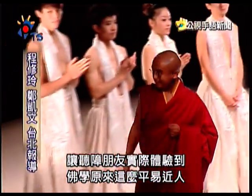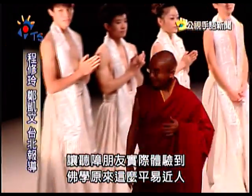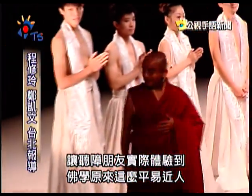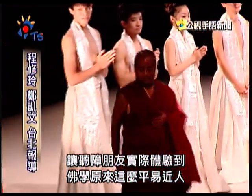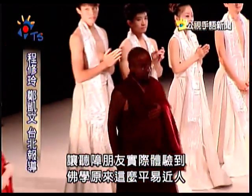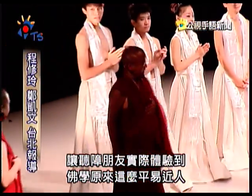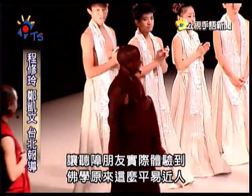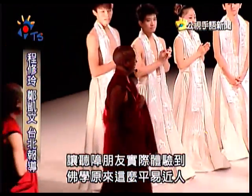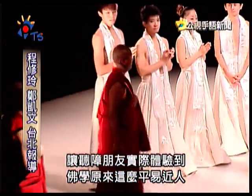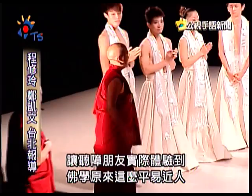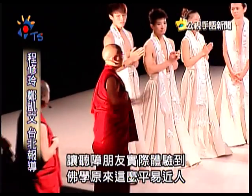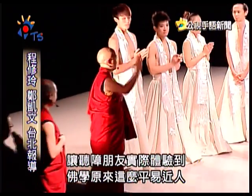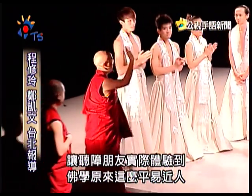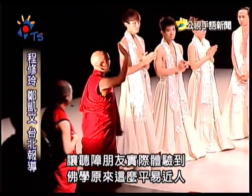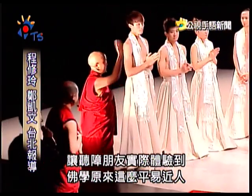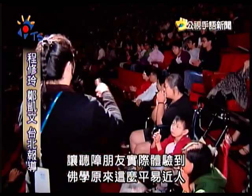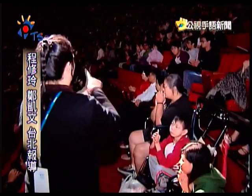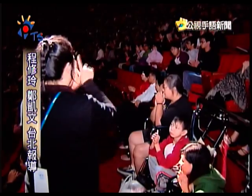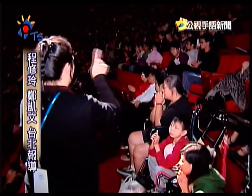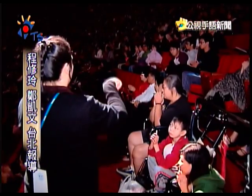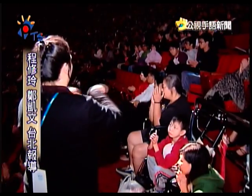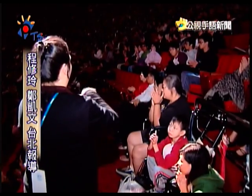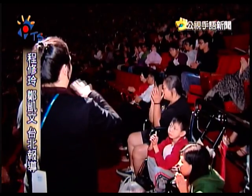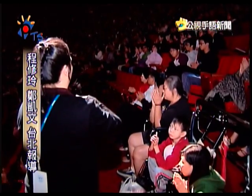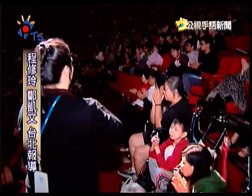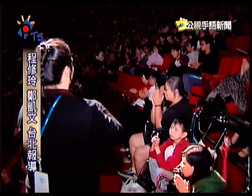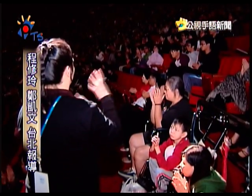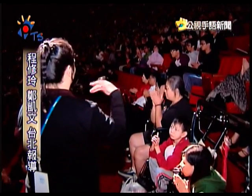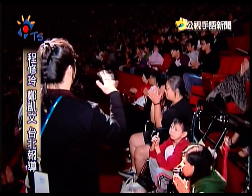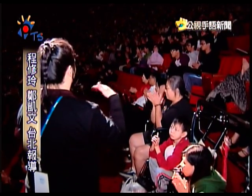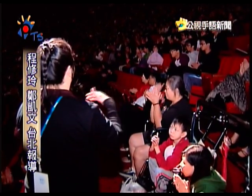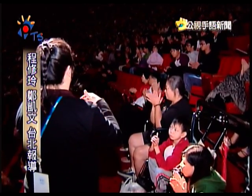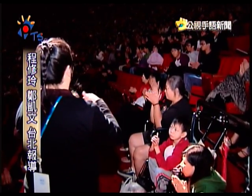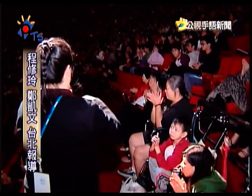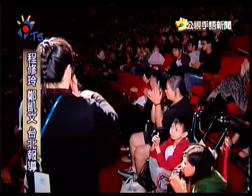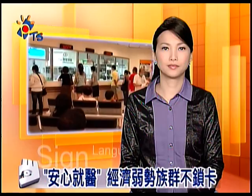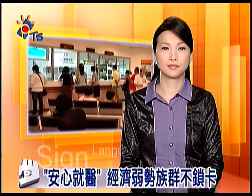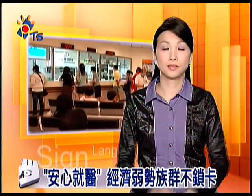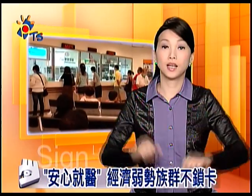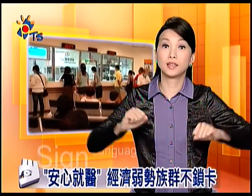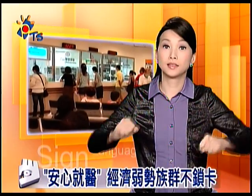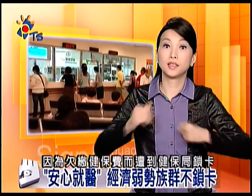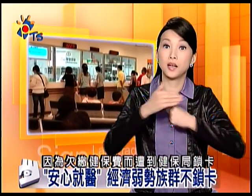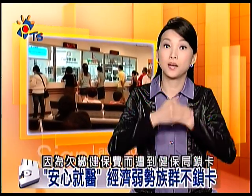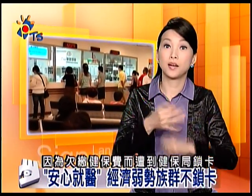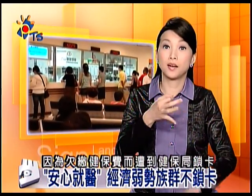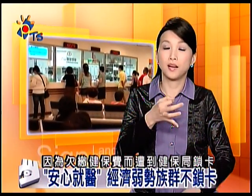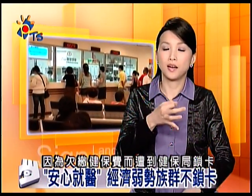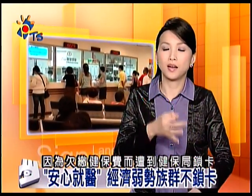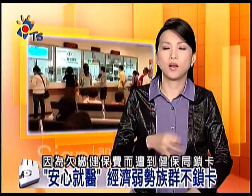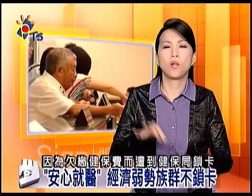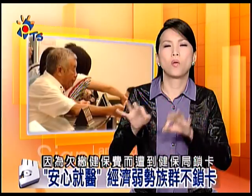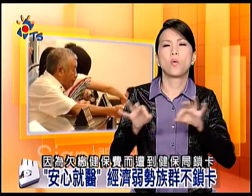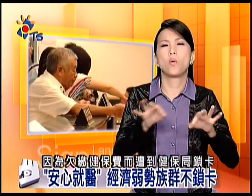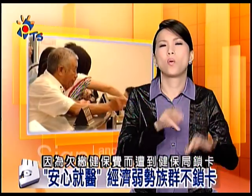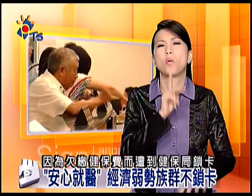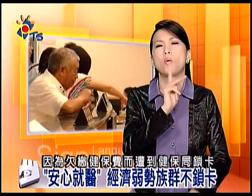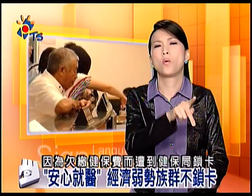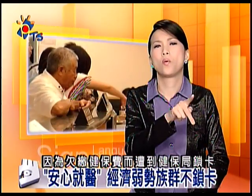佛学原来这么平易近人。记者陈秀玲、郑凯文台北报道。 因为欠缴健保费而遭到健保